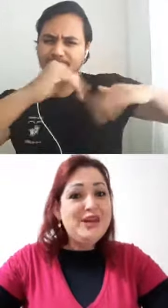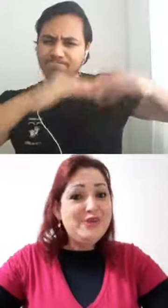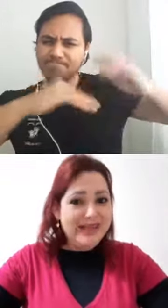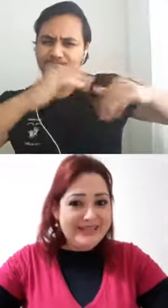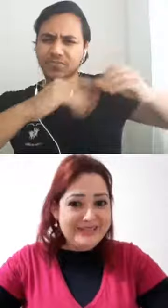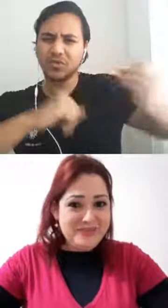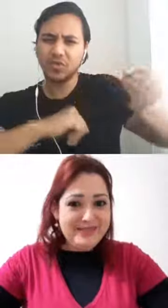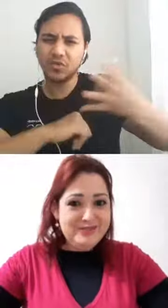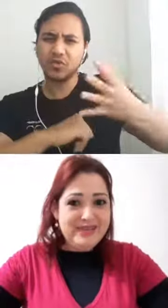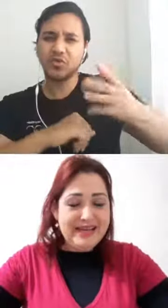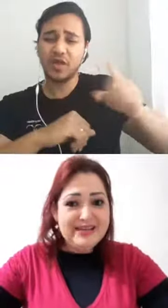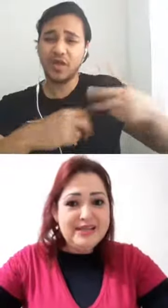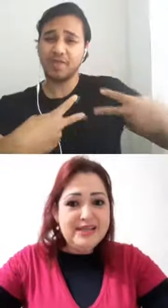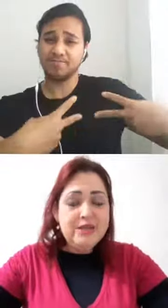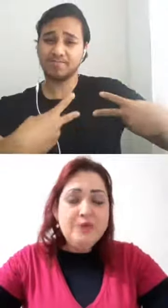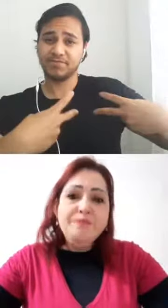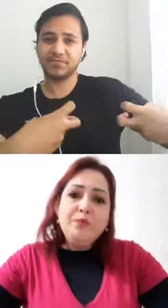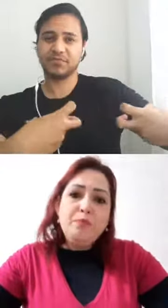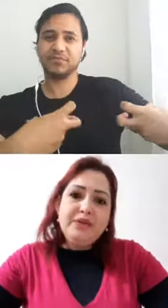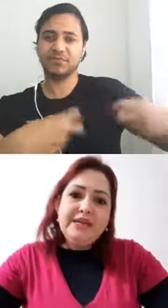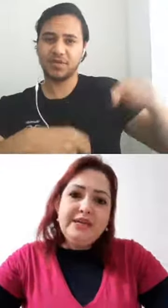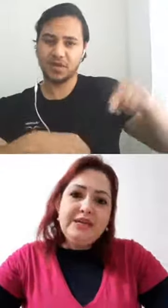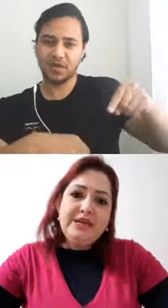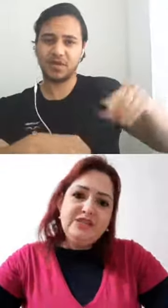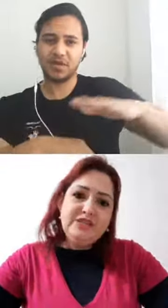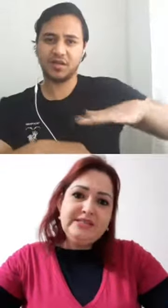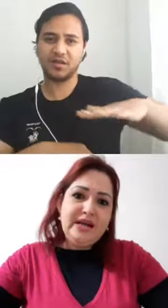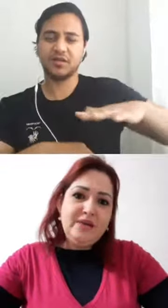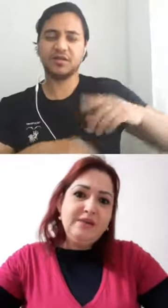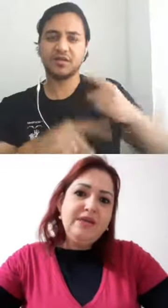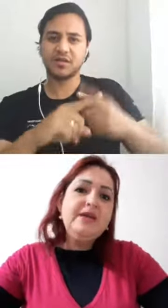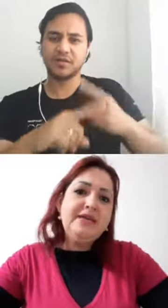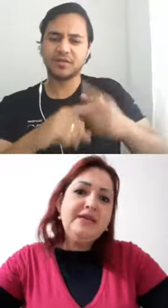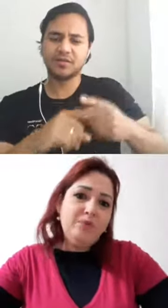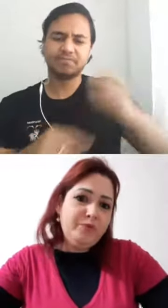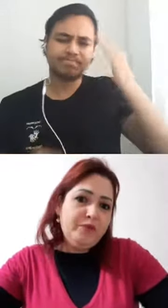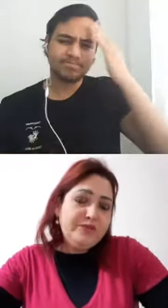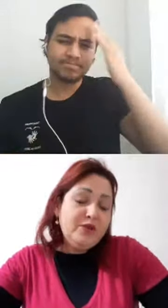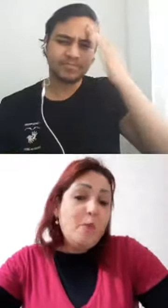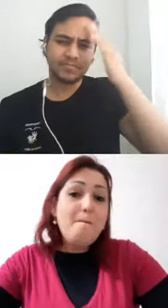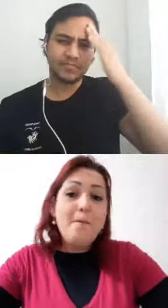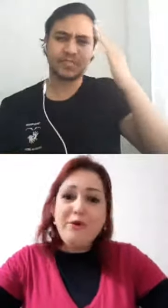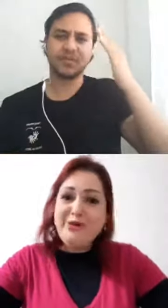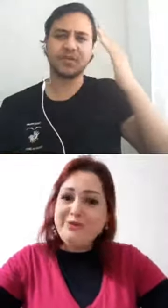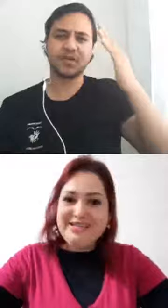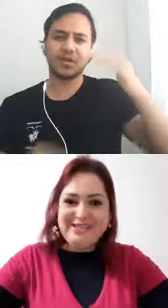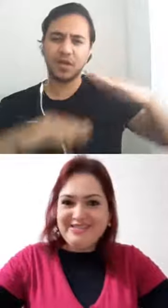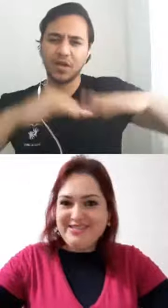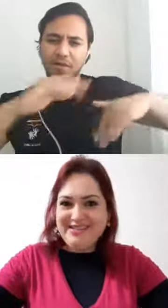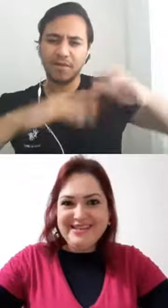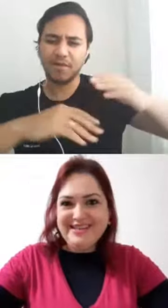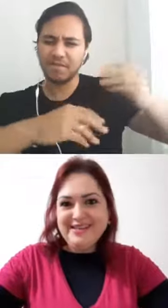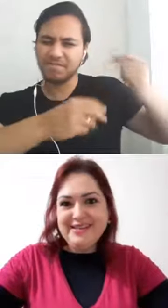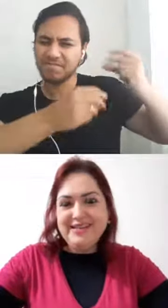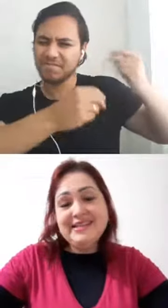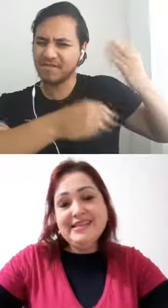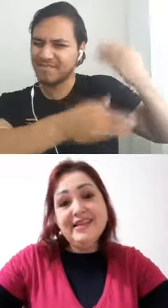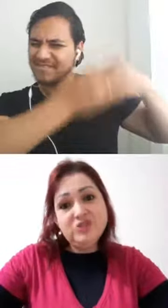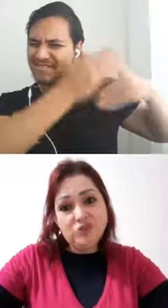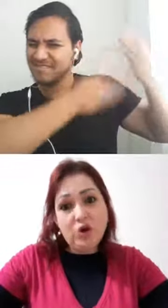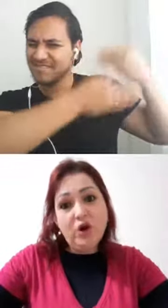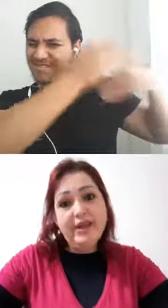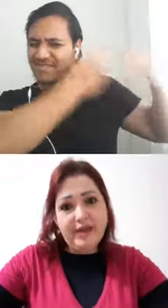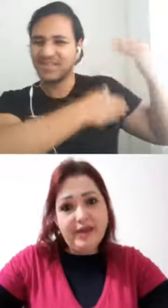o reconhecimento dela. Porque a gente sabe que é uma profissão muito antiga.